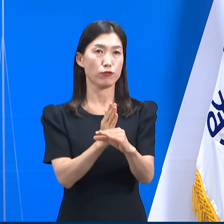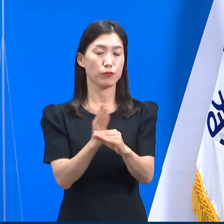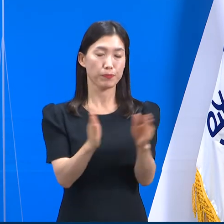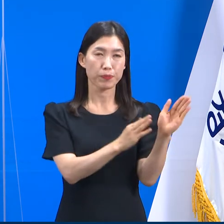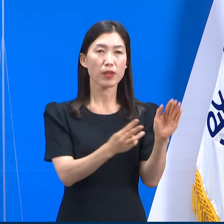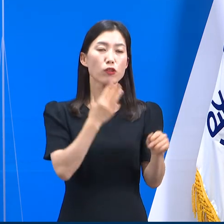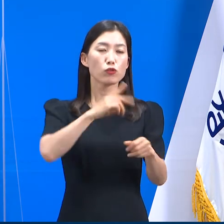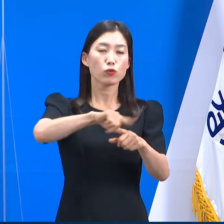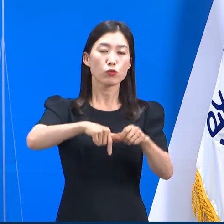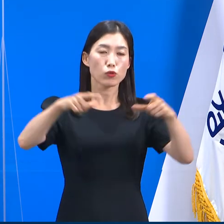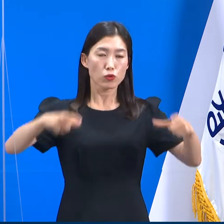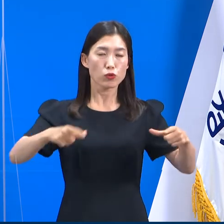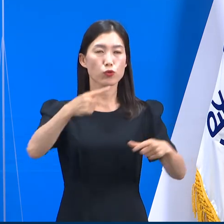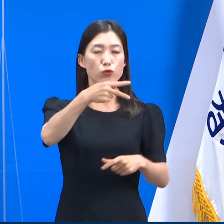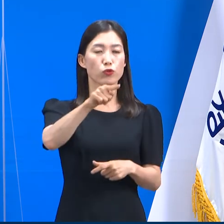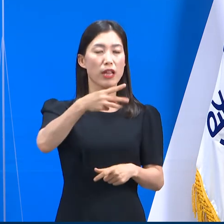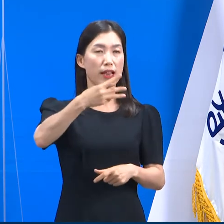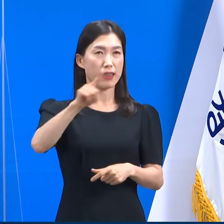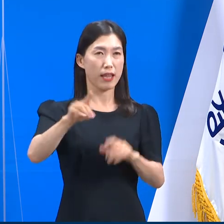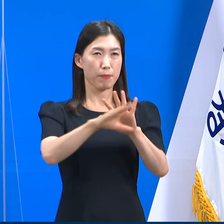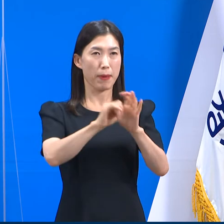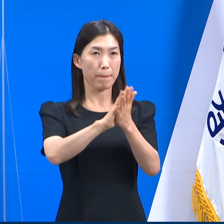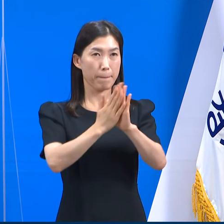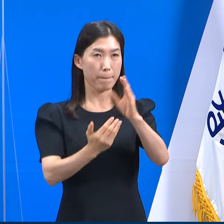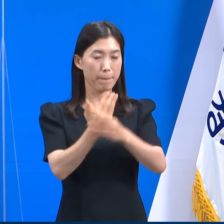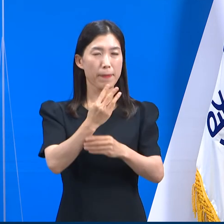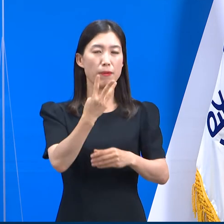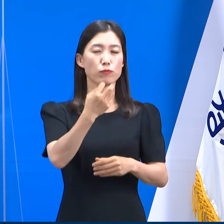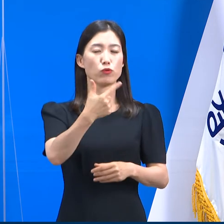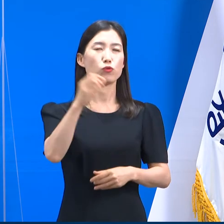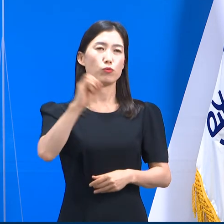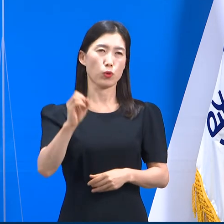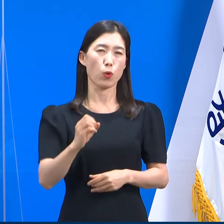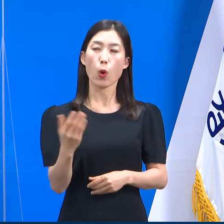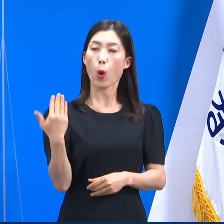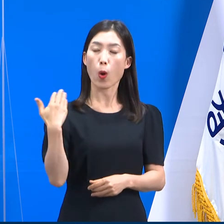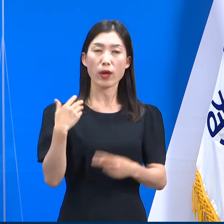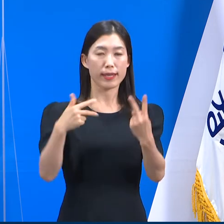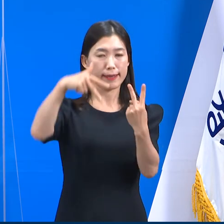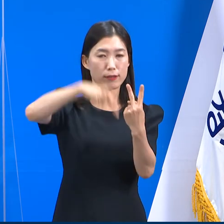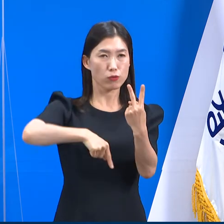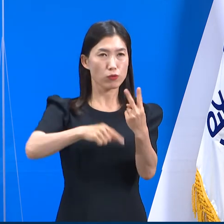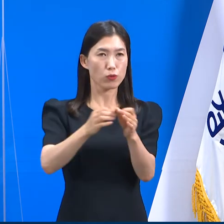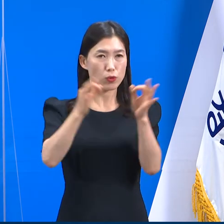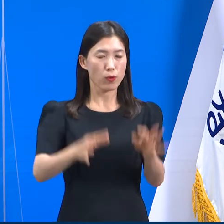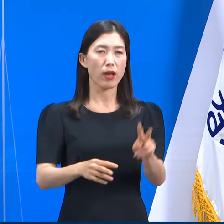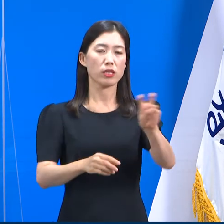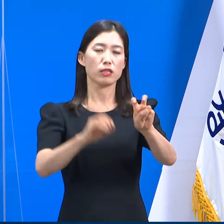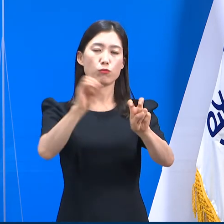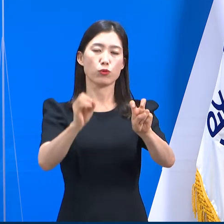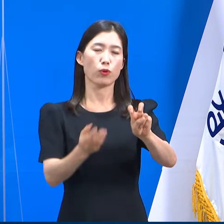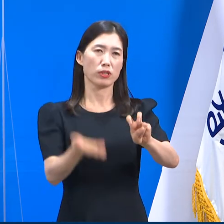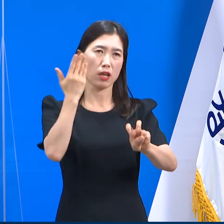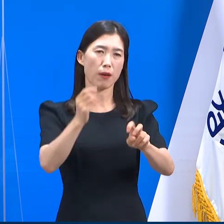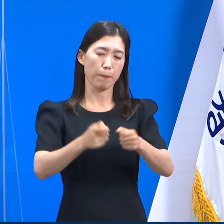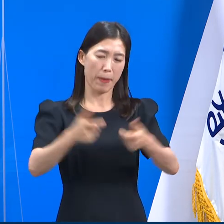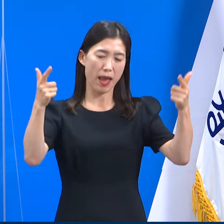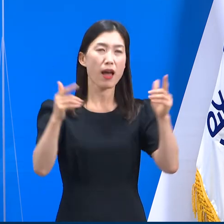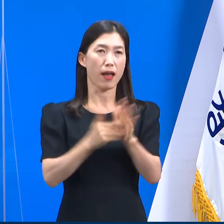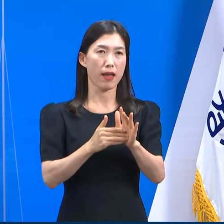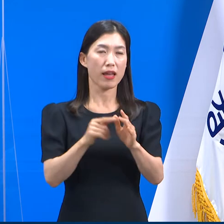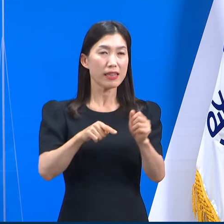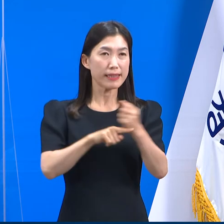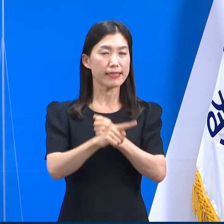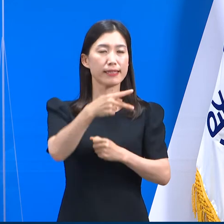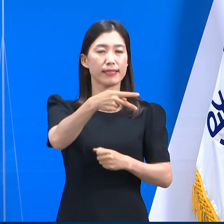수도권 델타 변이 검출률 또한 36.5%로 최근 2주 사이에 20% 이상 증가하는 등 델타 변이가